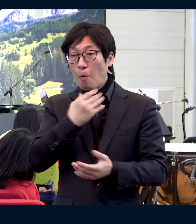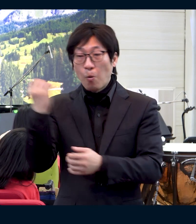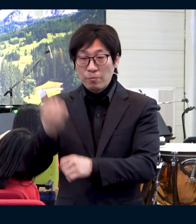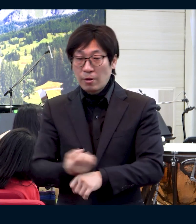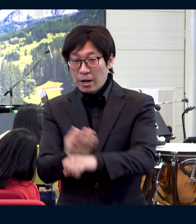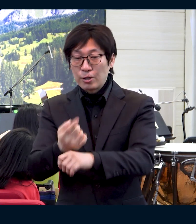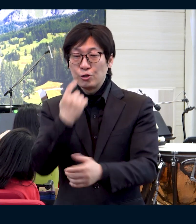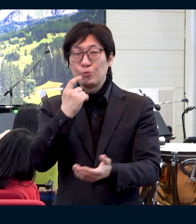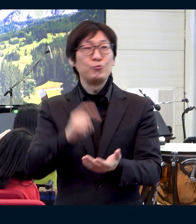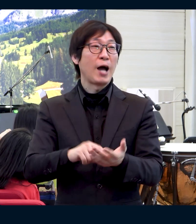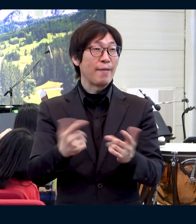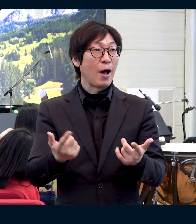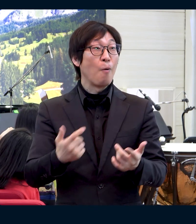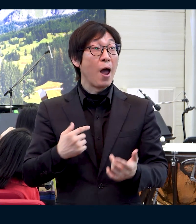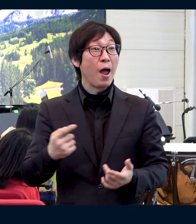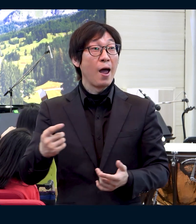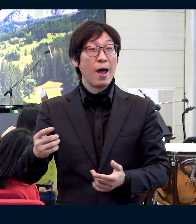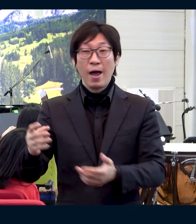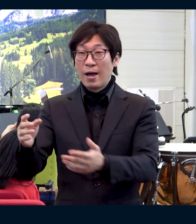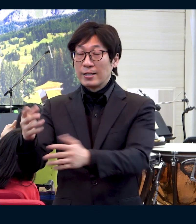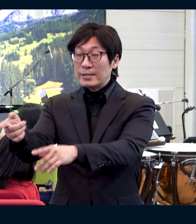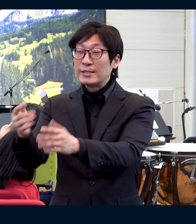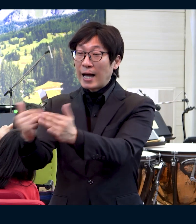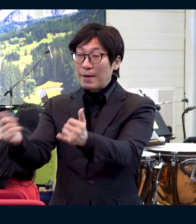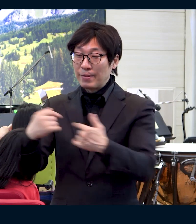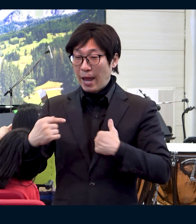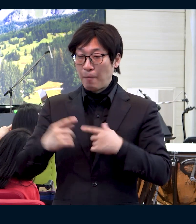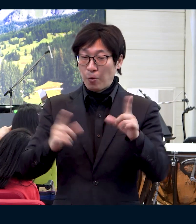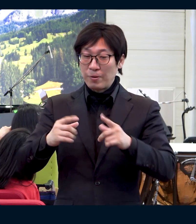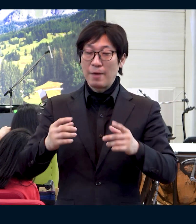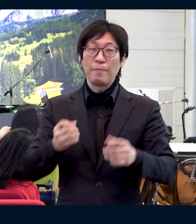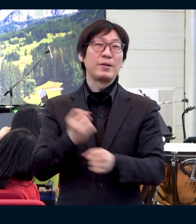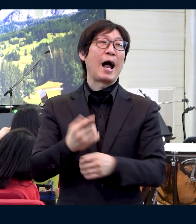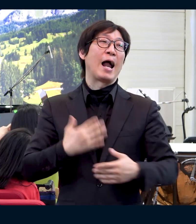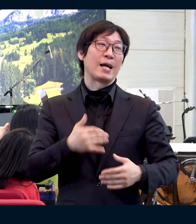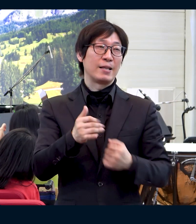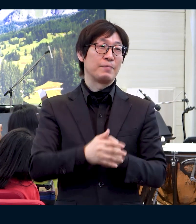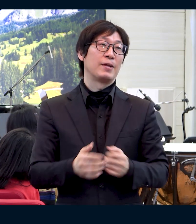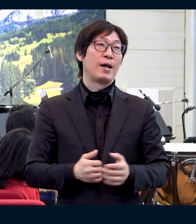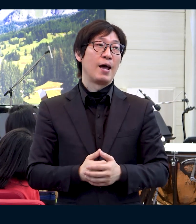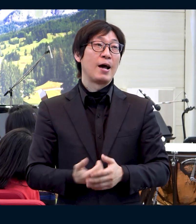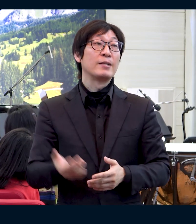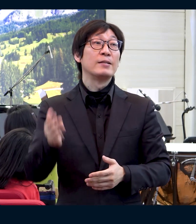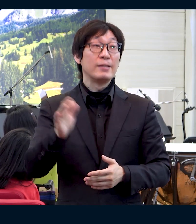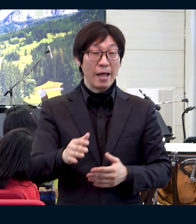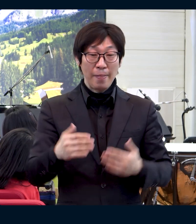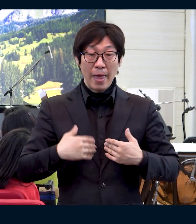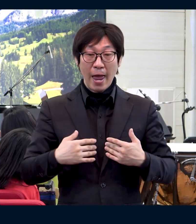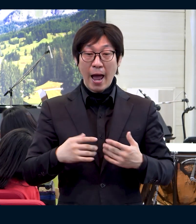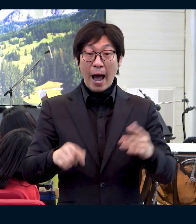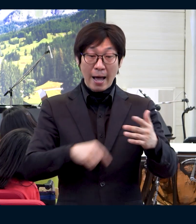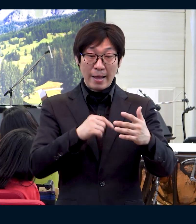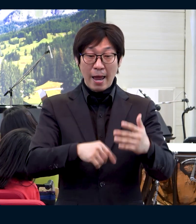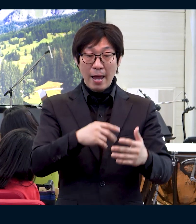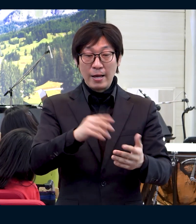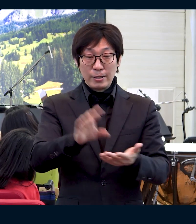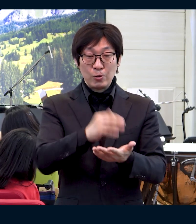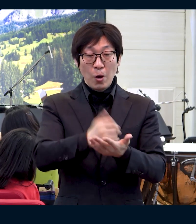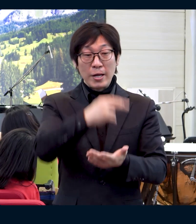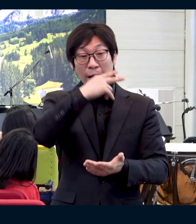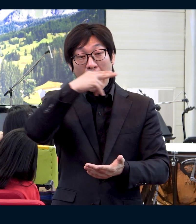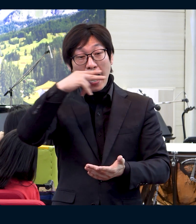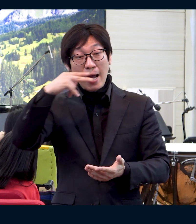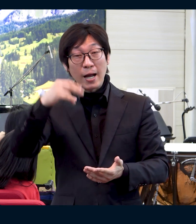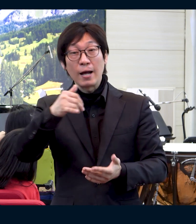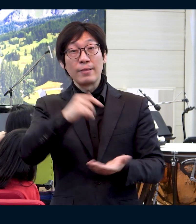때문에. 그런데 나는 말은 하지 않았지만 내 안에서 나오는 그리스도의 향기가 있을 때 당신이 가는